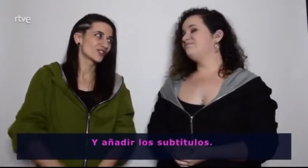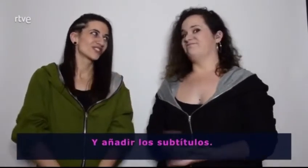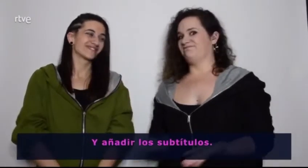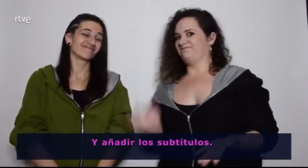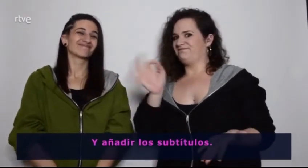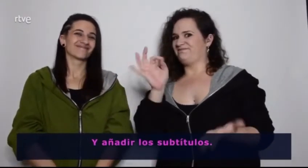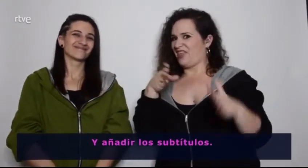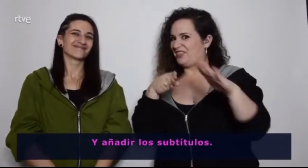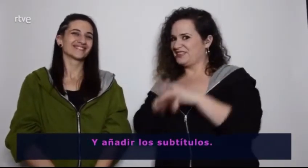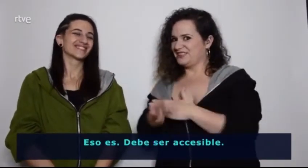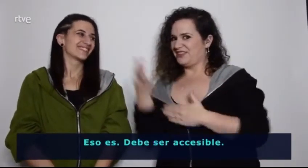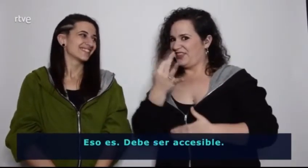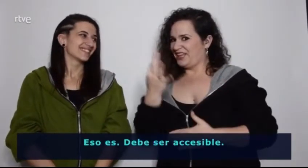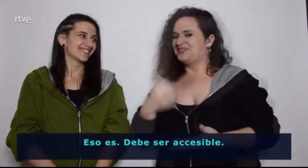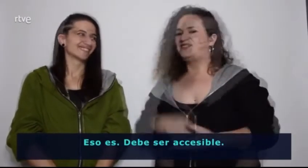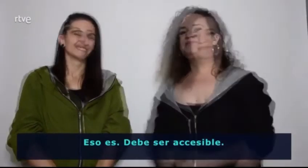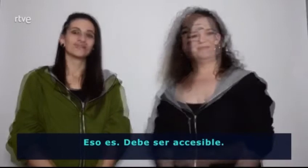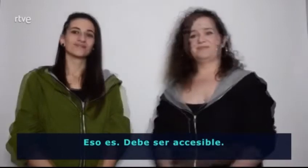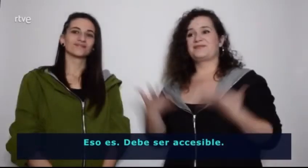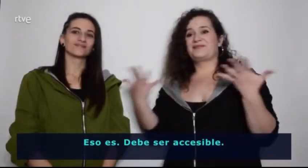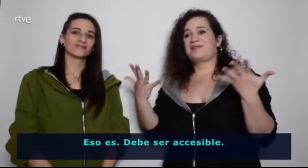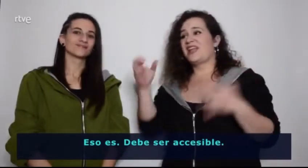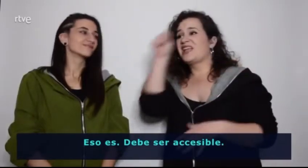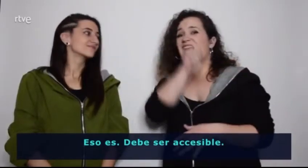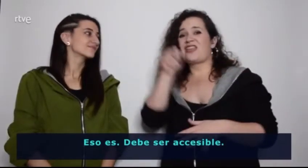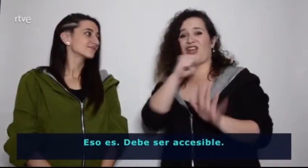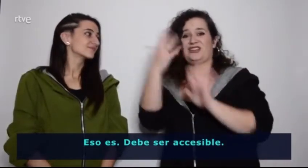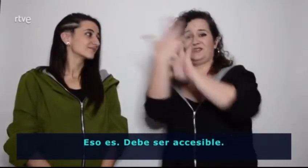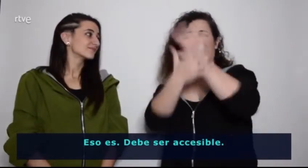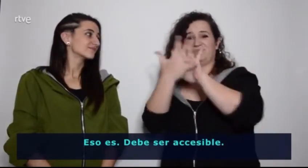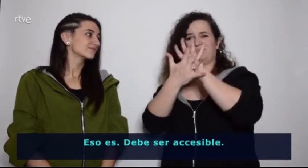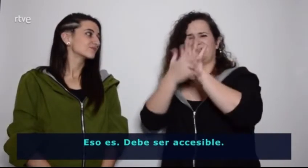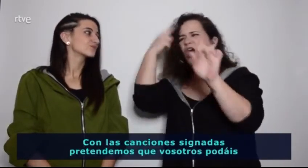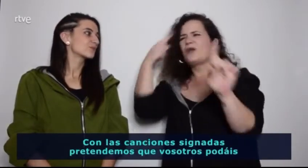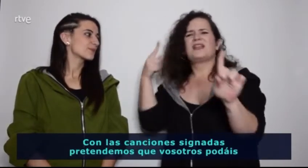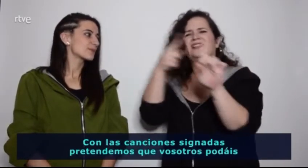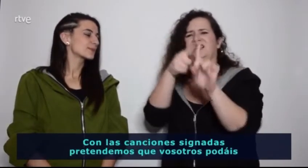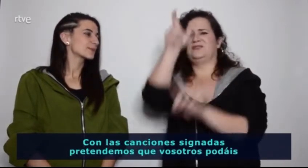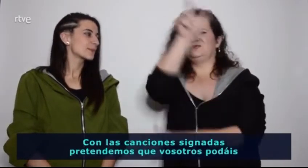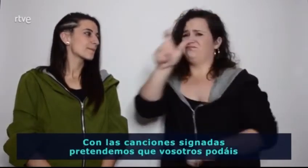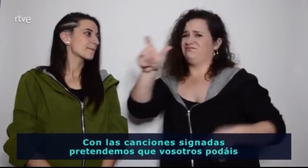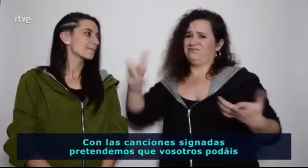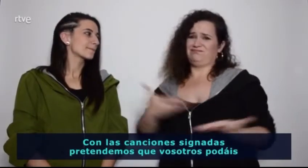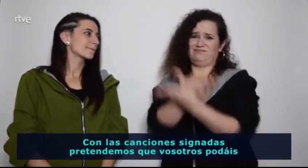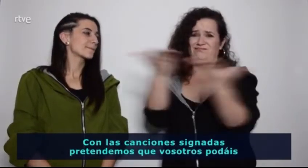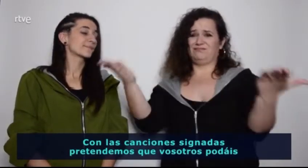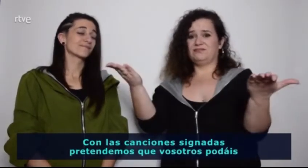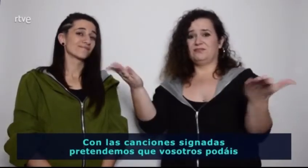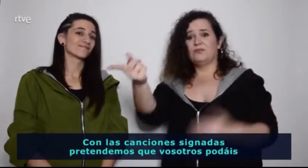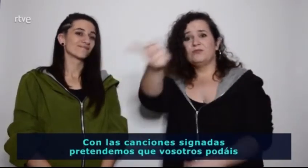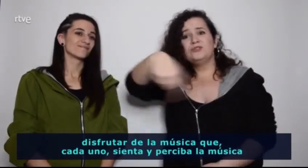Eso es, debe ser accesible. Con las canciones signadas pretendemos que vosotros podáis disfrutar de la